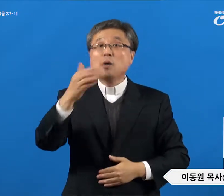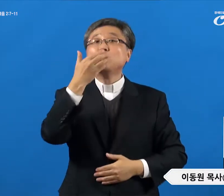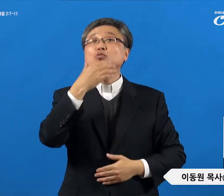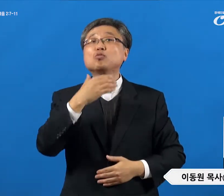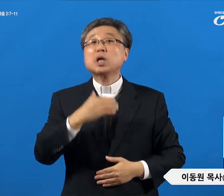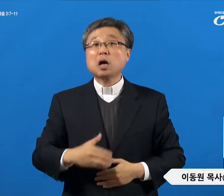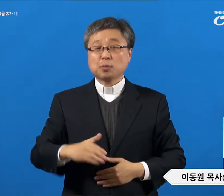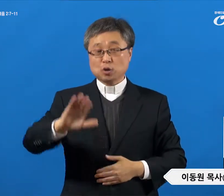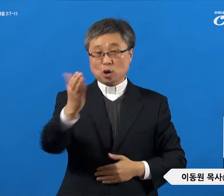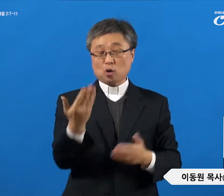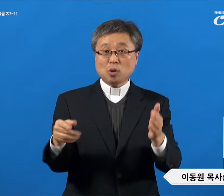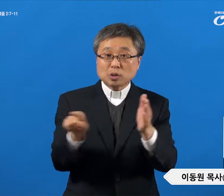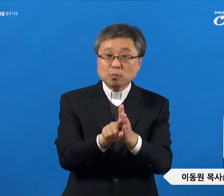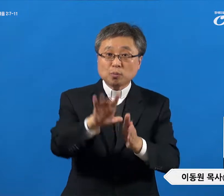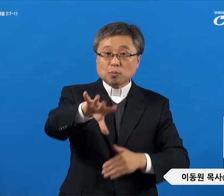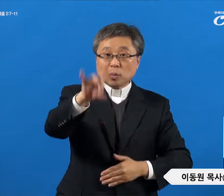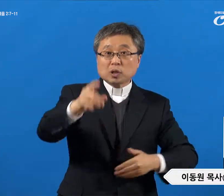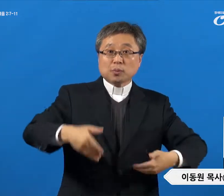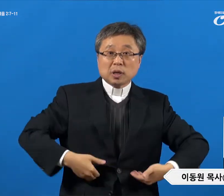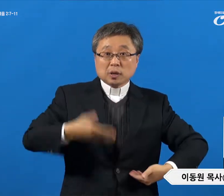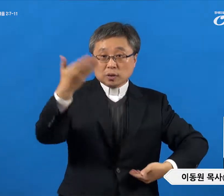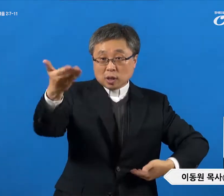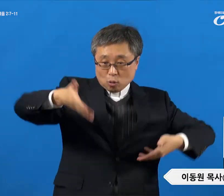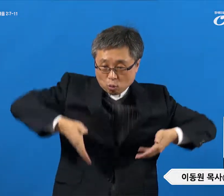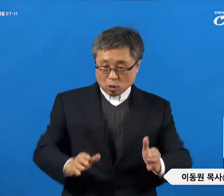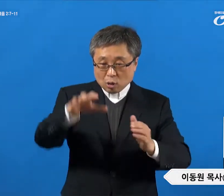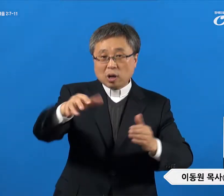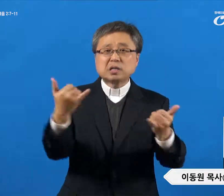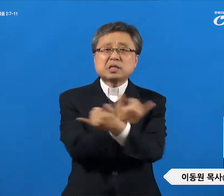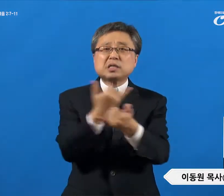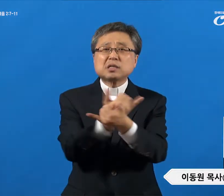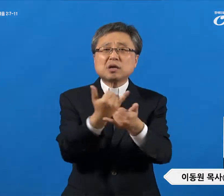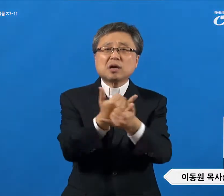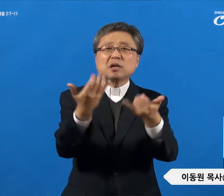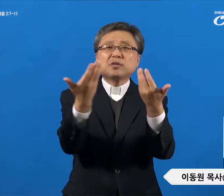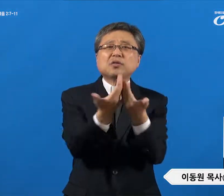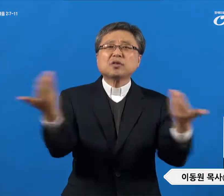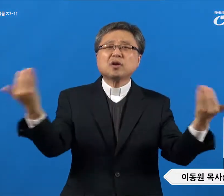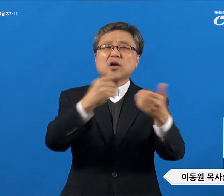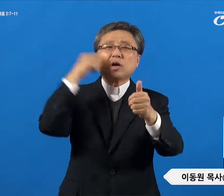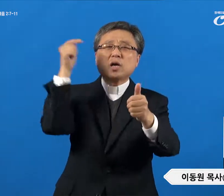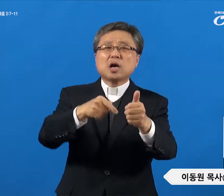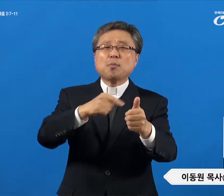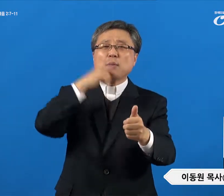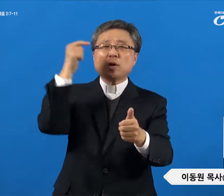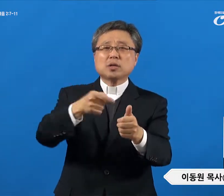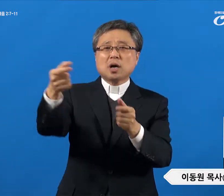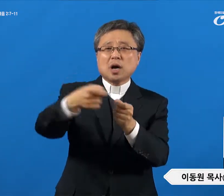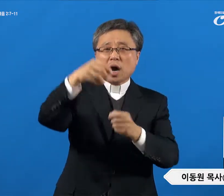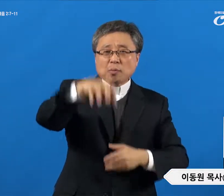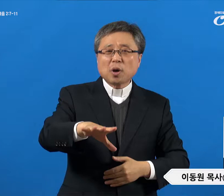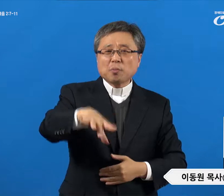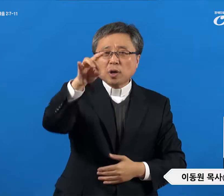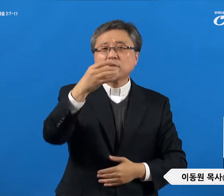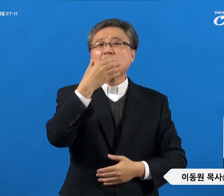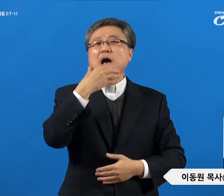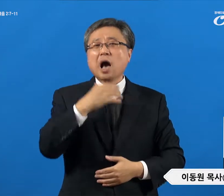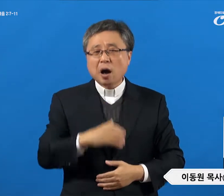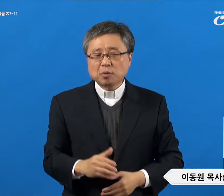먼저 필요했던 일은 뭐냐면 내 고향과 친척을 떠나라 라는 명령 앞에 먼저 아브라함이 순종했어야만